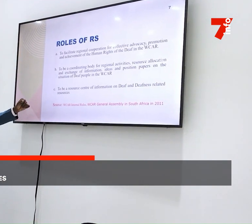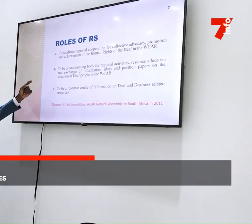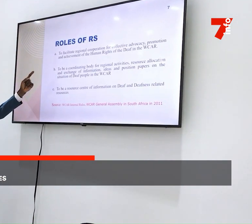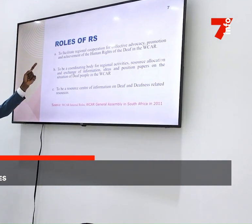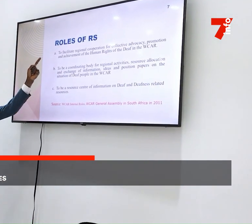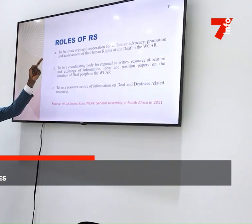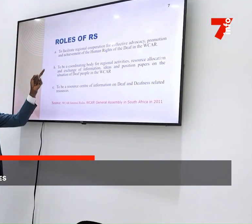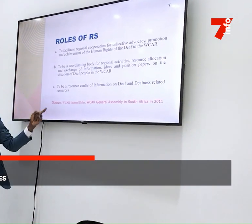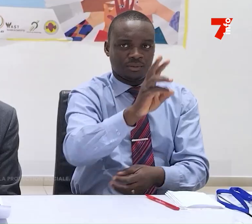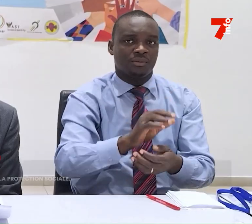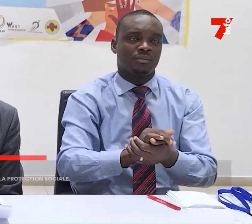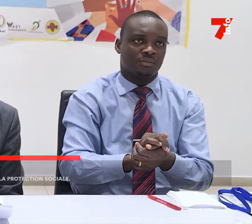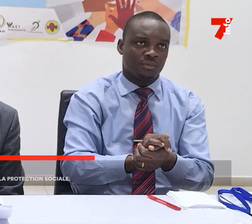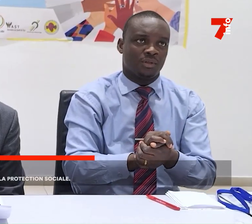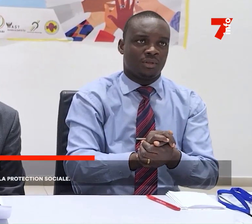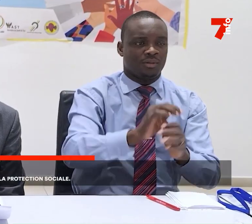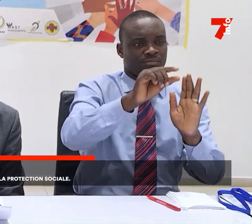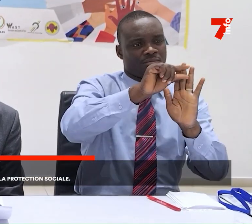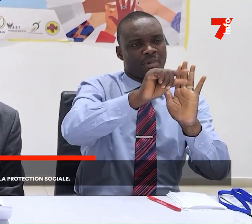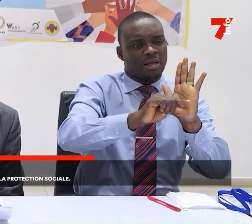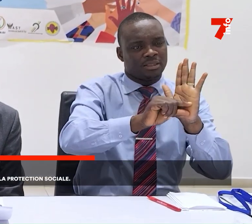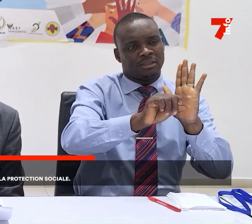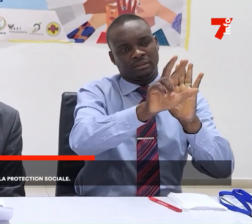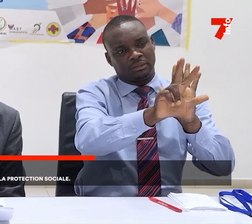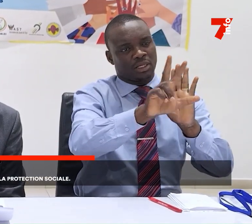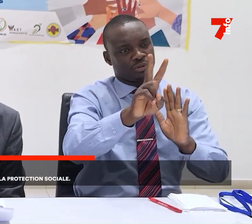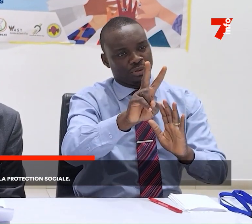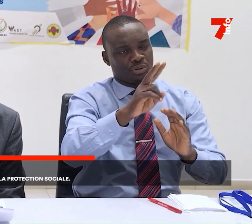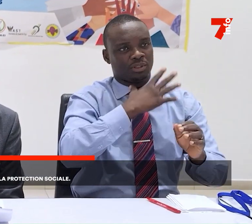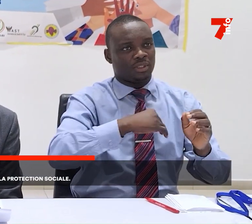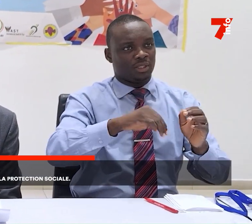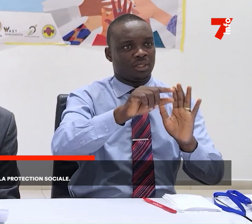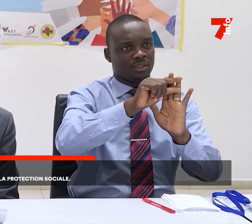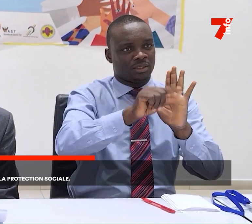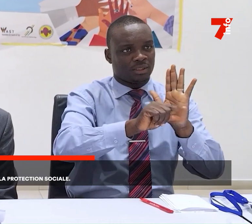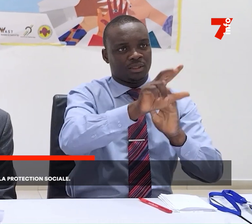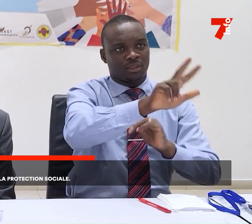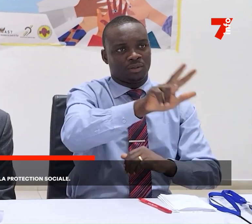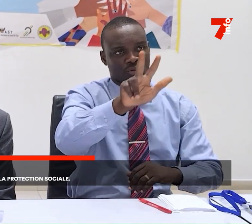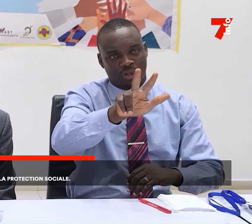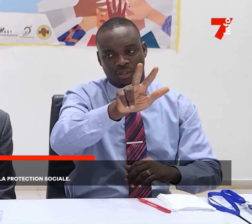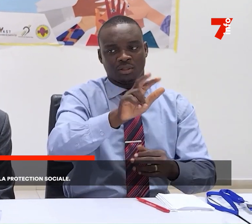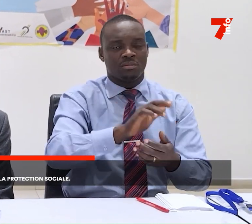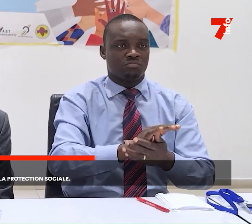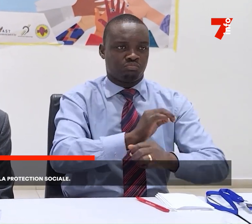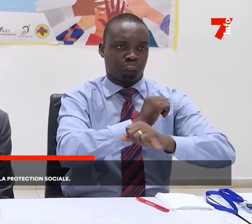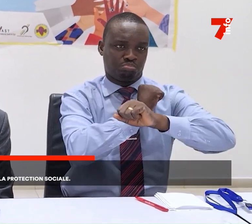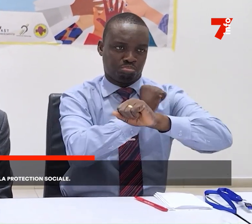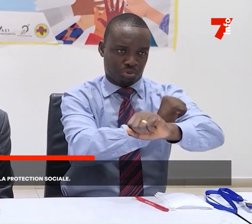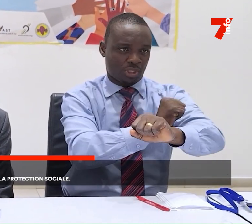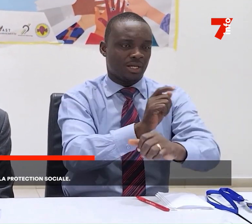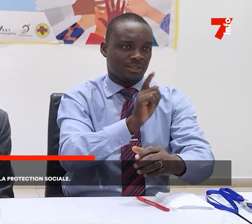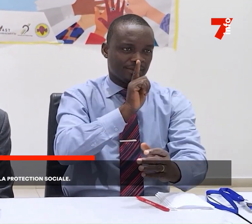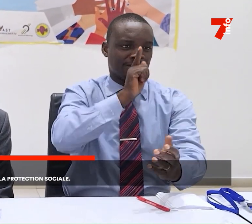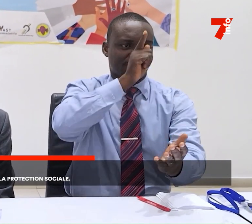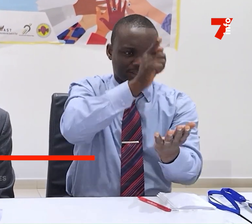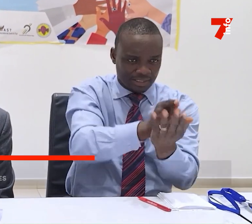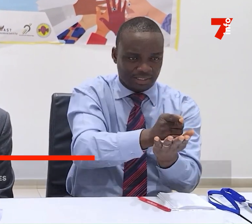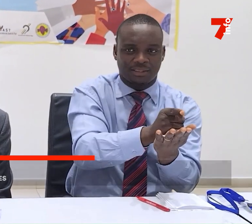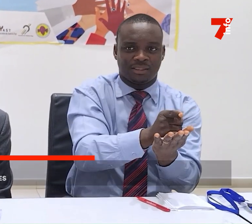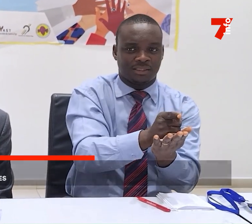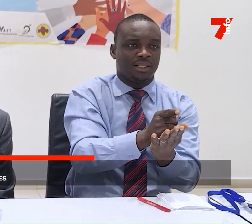pour l'échange d'informations. Les actifs 32 et 33 protègent et garantissent